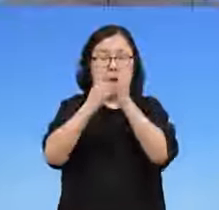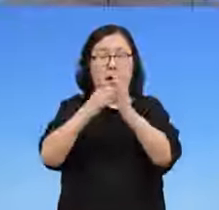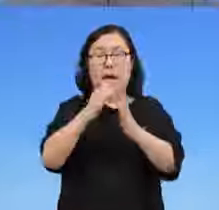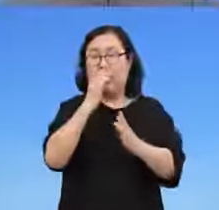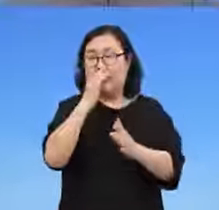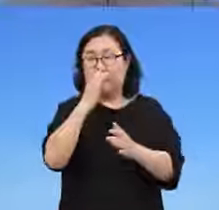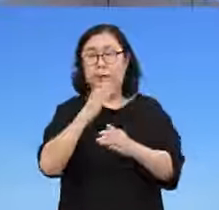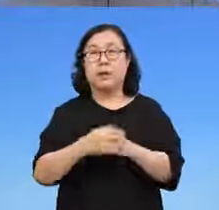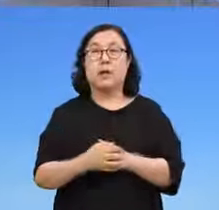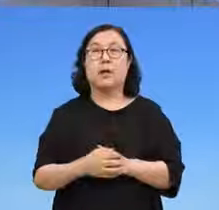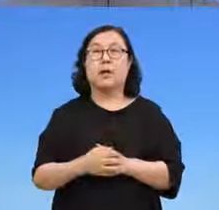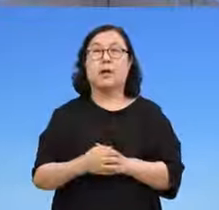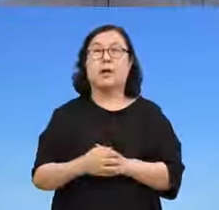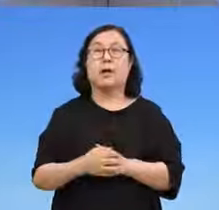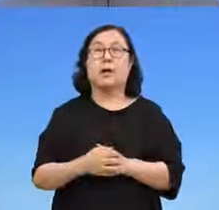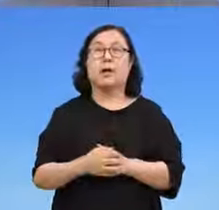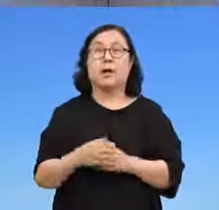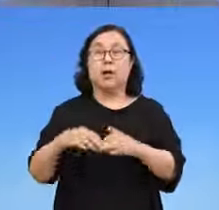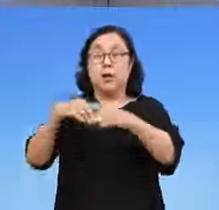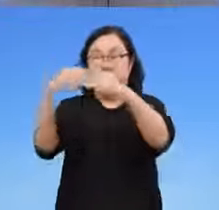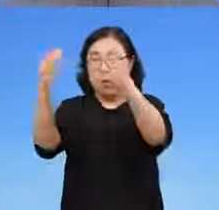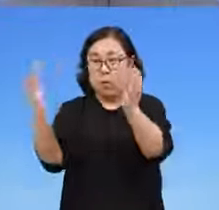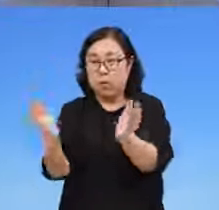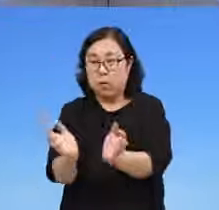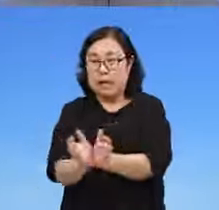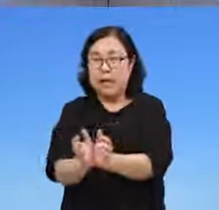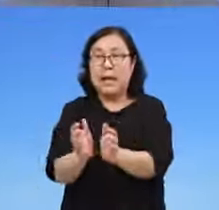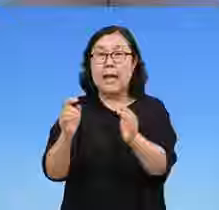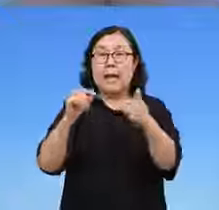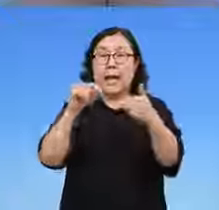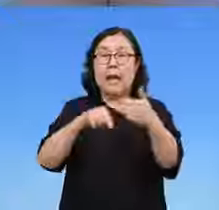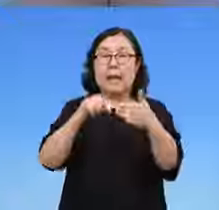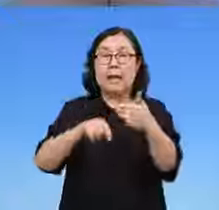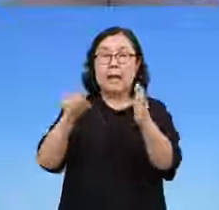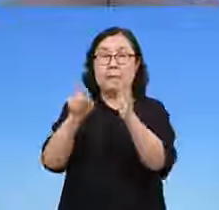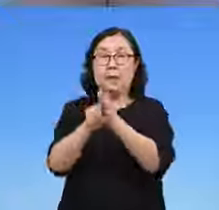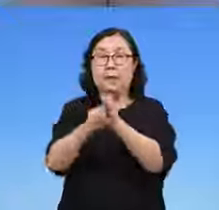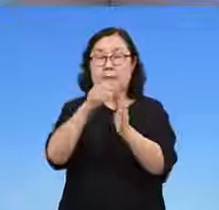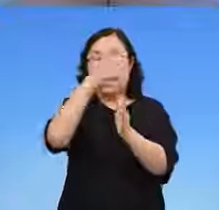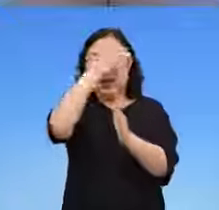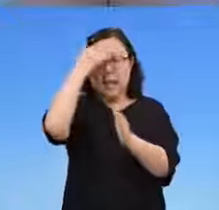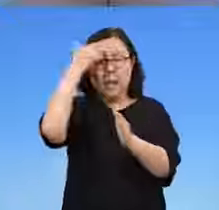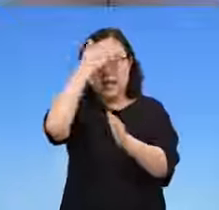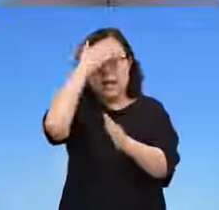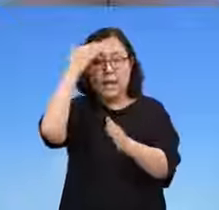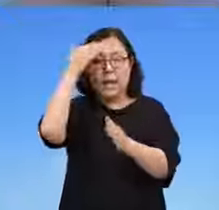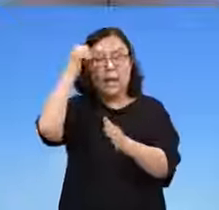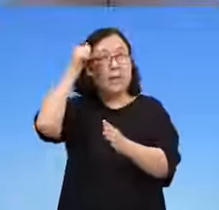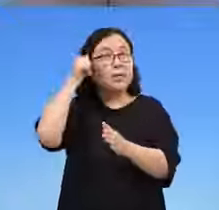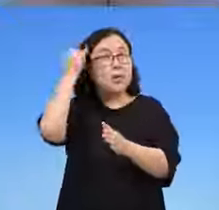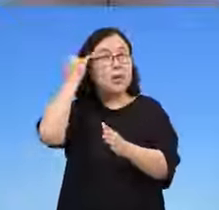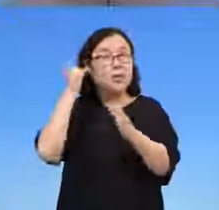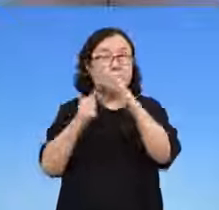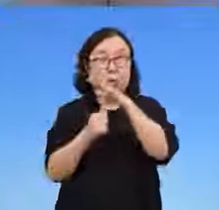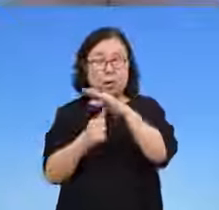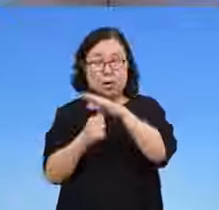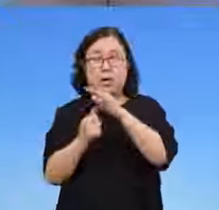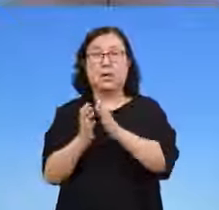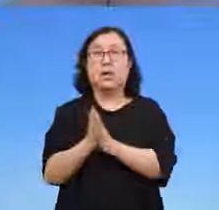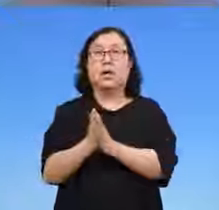여러분이 배 아파 나이는 다 컸지만 오늘 이 공동체 안에 믿음의 청소년들은 다 여러분의 영적